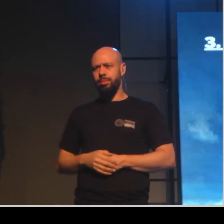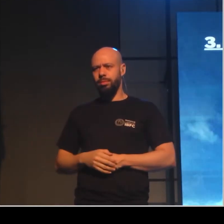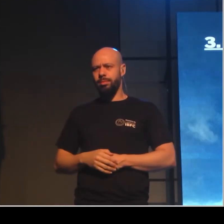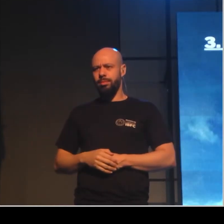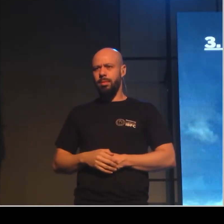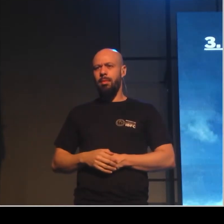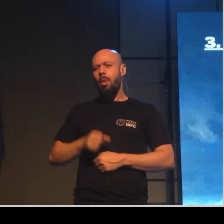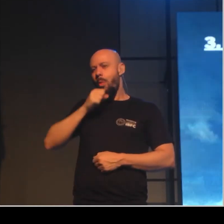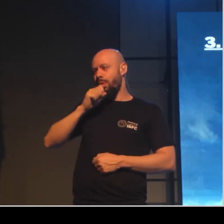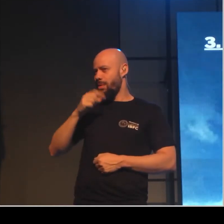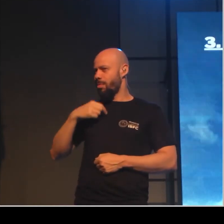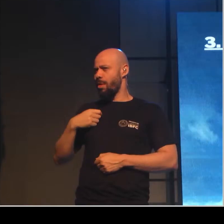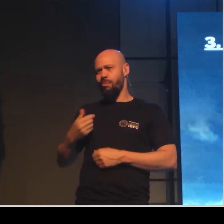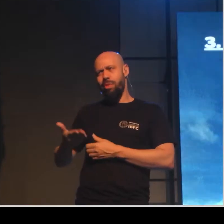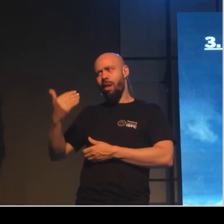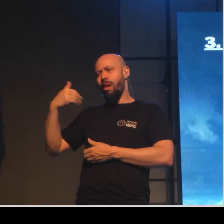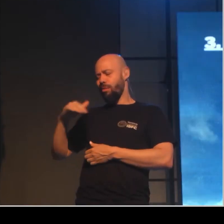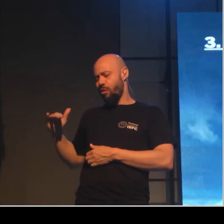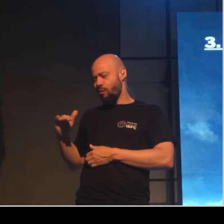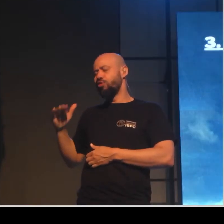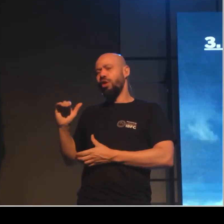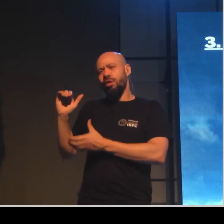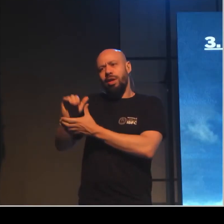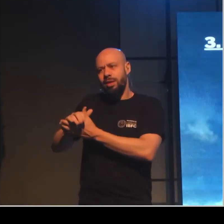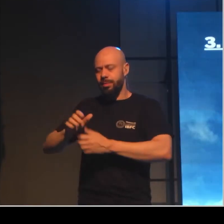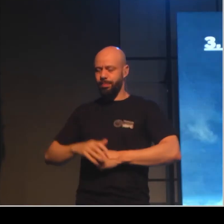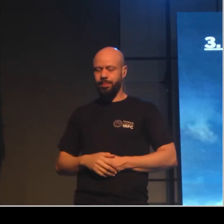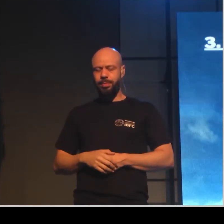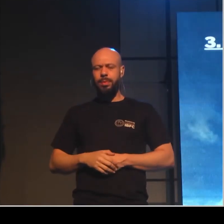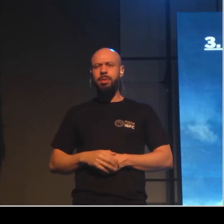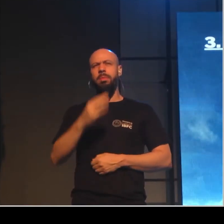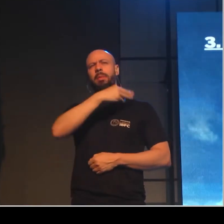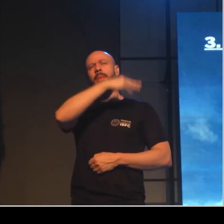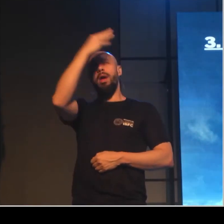Apesar de tudo o que aconteceu, Maria não entrou em pânico.